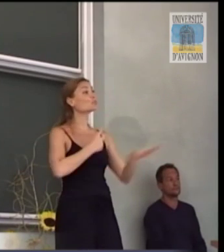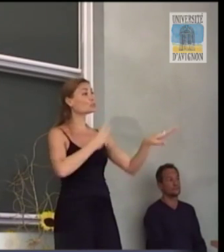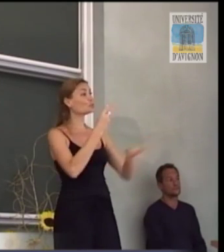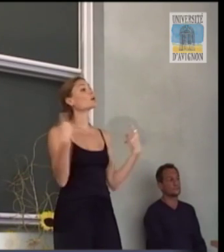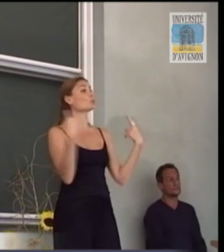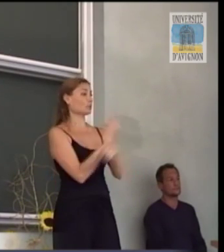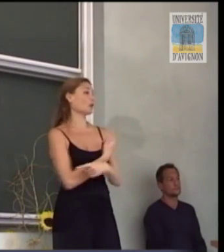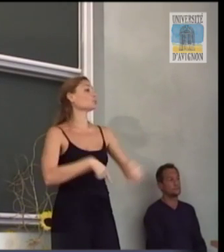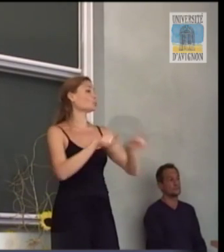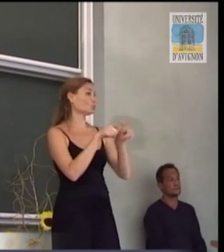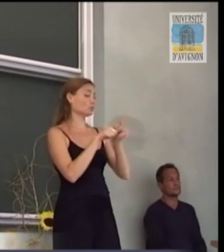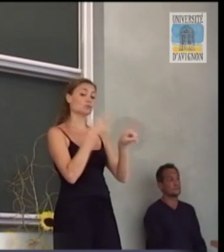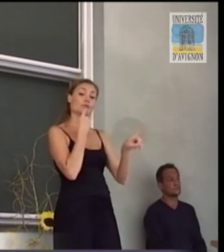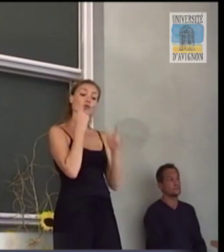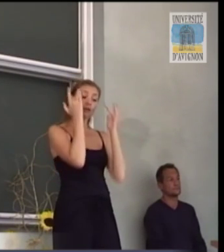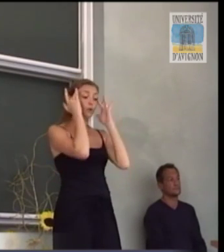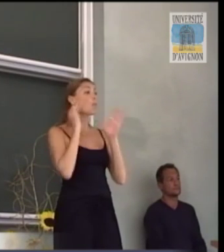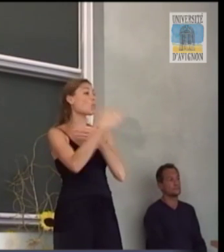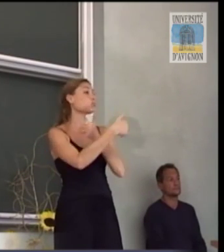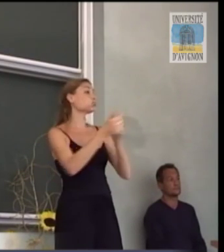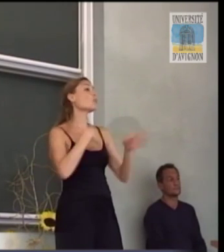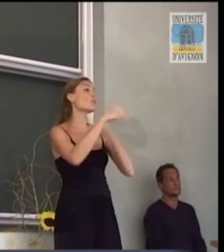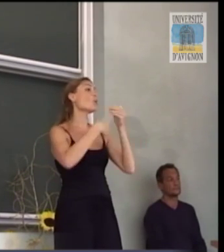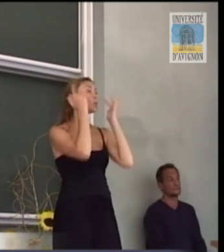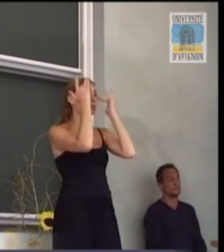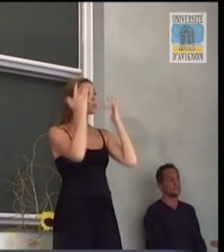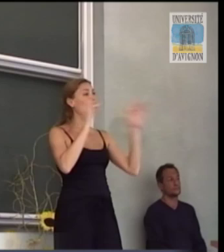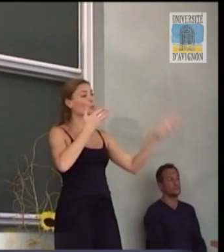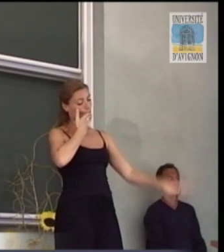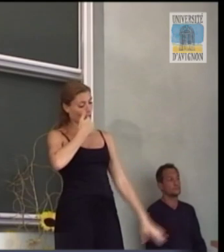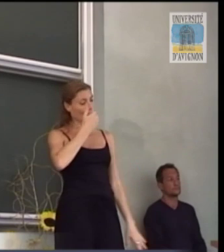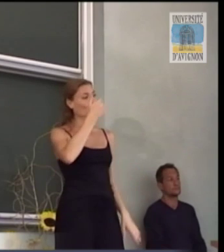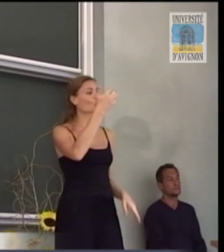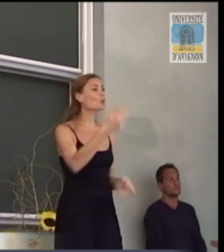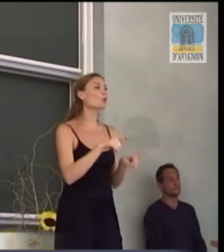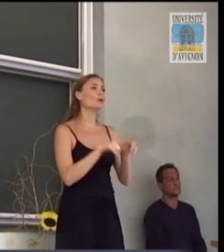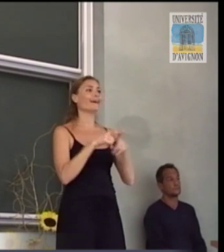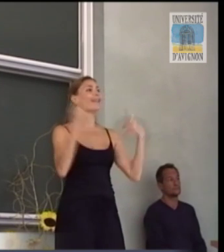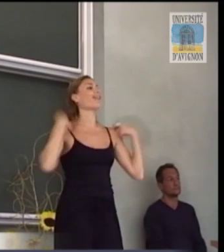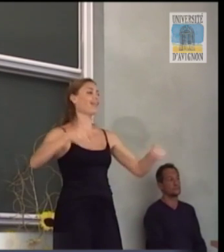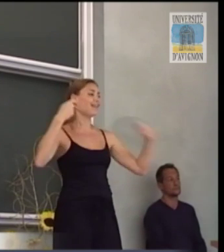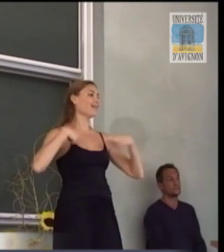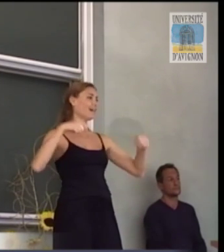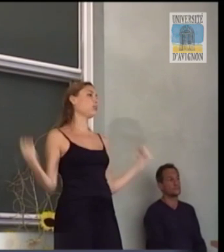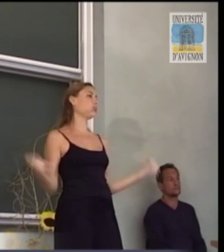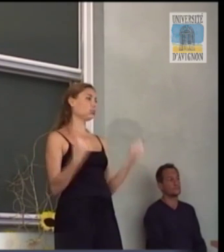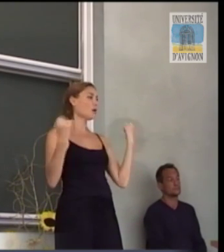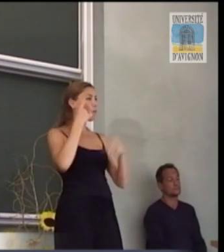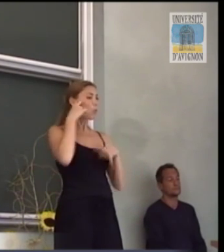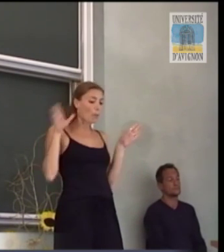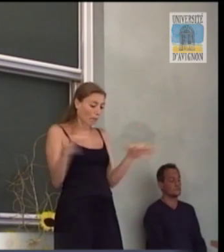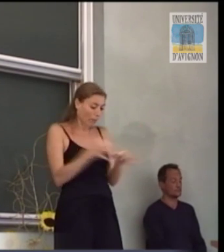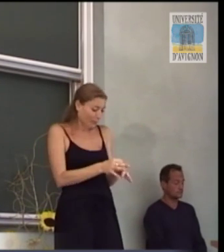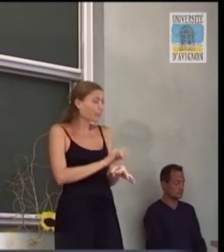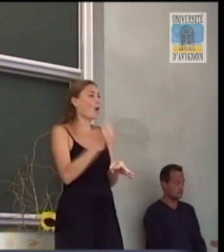plus responsable, raisonnable, et investir pour d'autres choses que faire plaisir à quelques-uns. Voilà, enfin, c'est